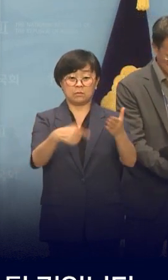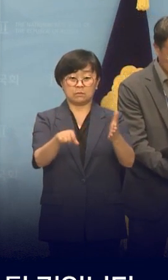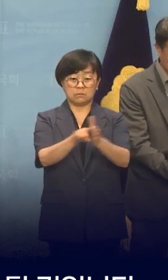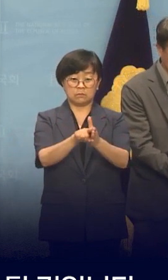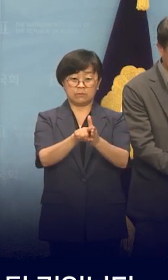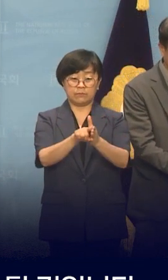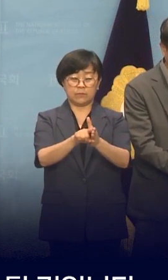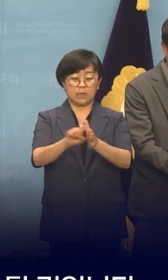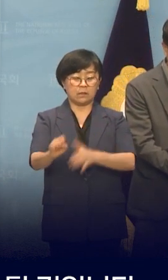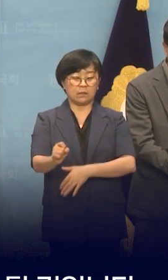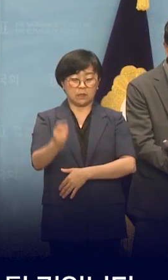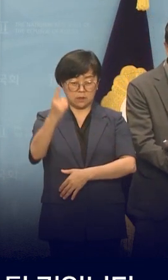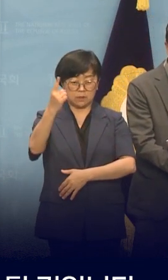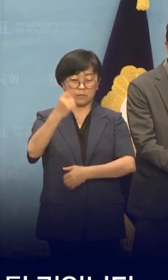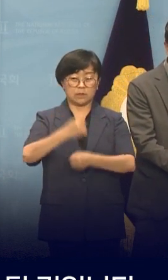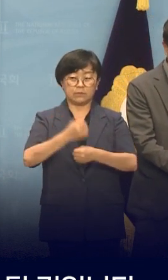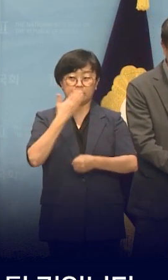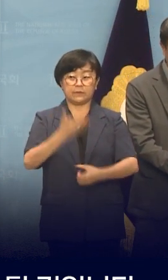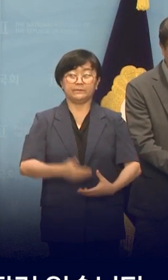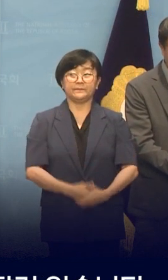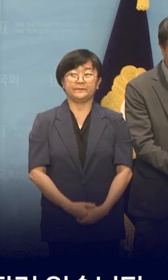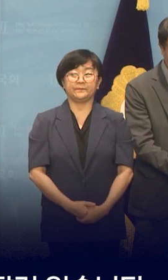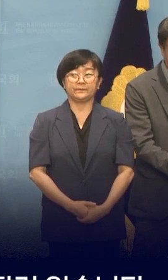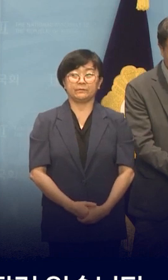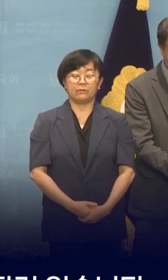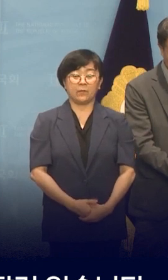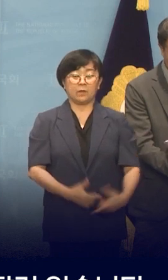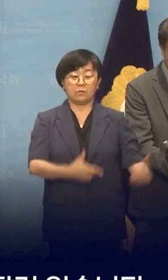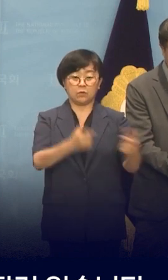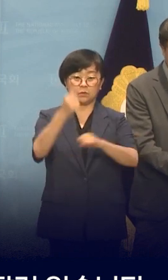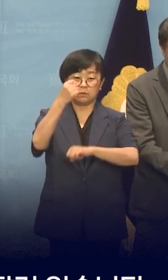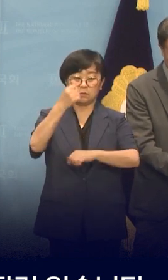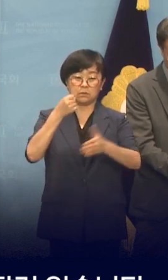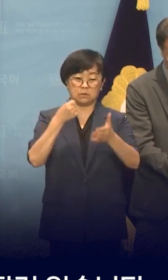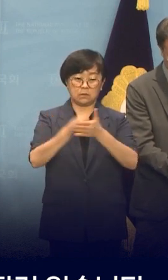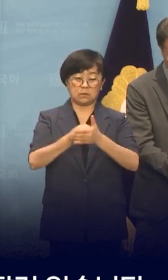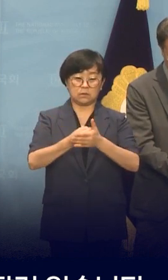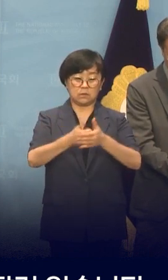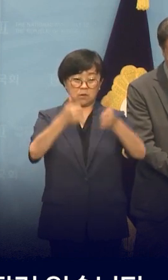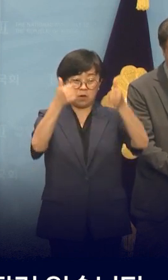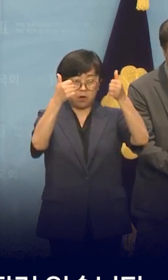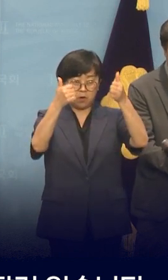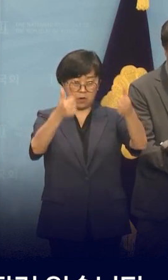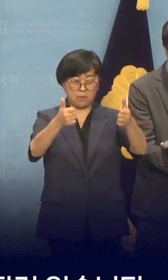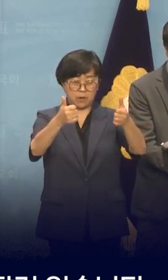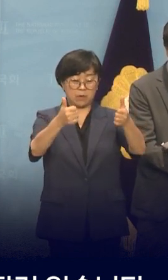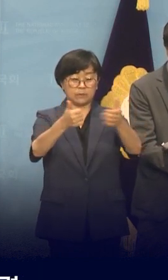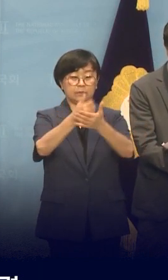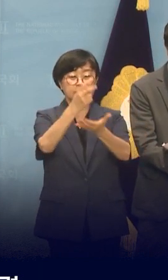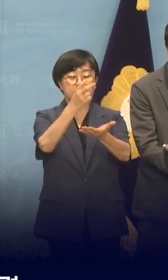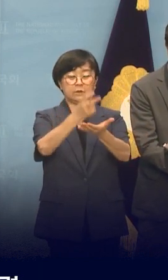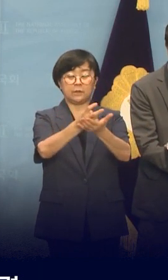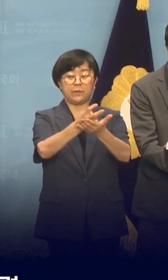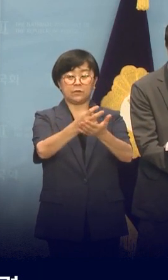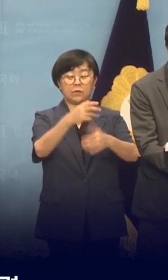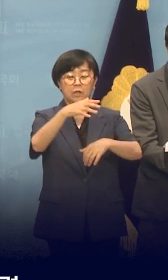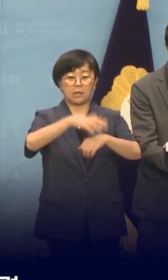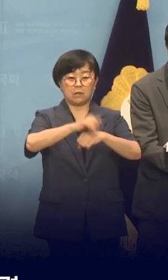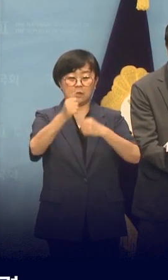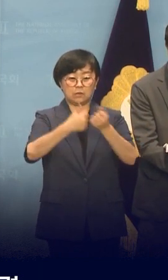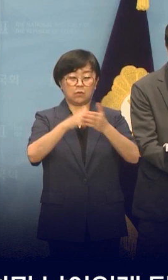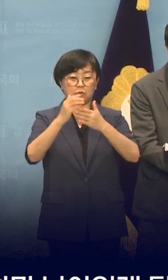이룰 수 있는 계기가 될 것입니다 이제 모든 결정은 헌법재판소에 달려 있습니다 오늘로